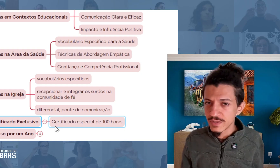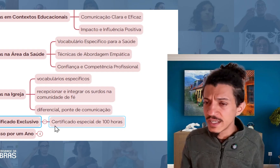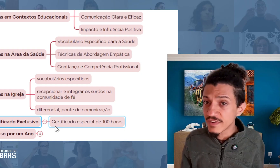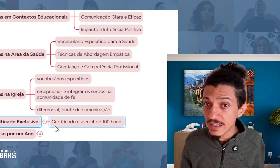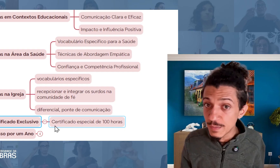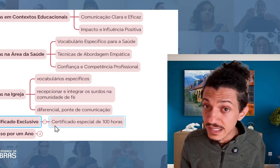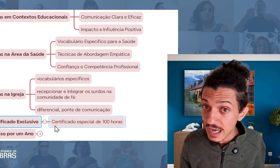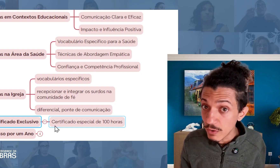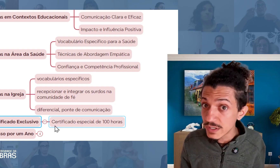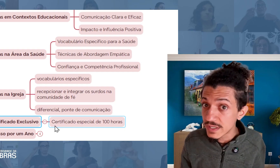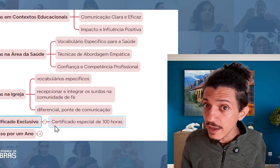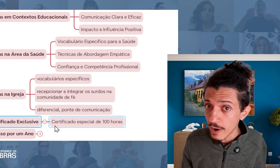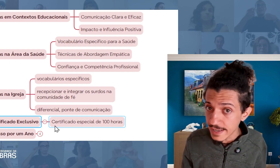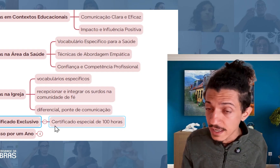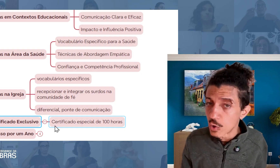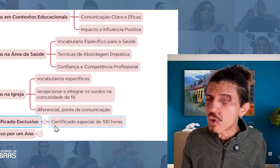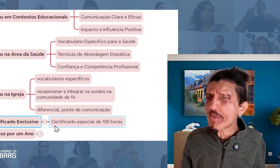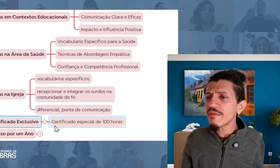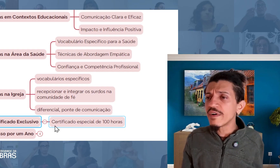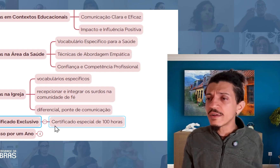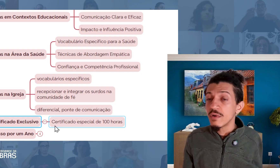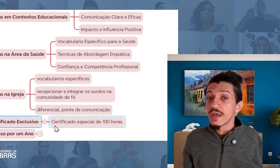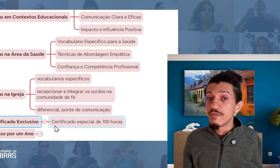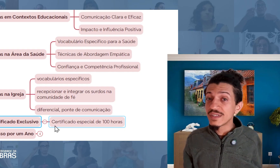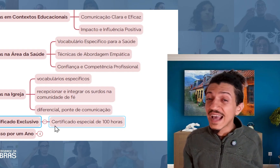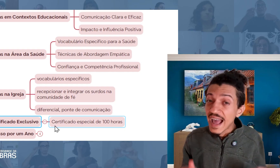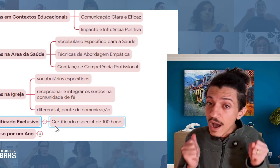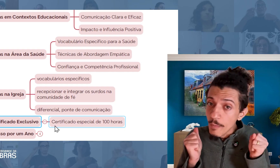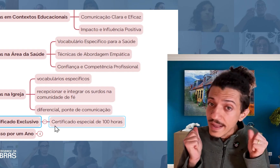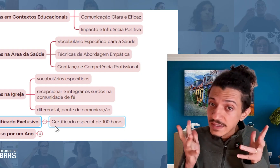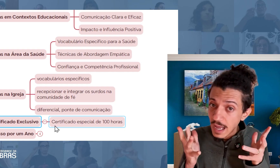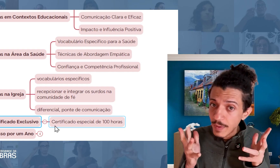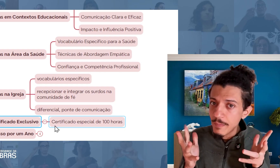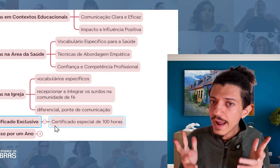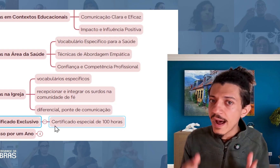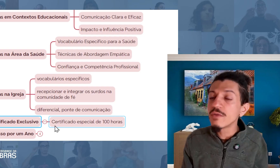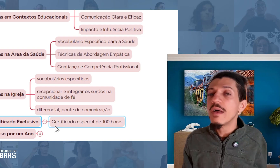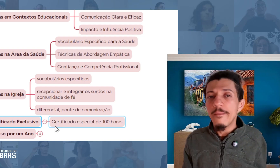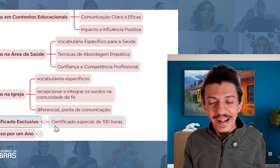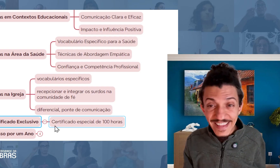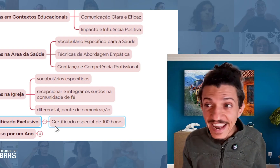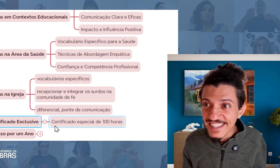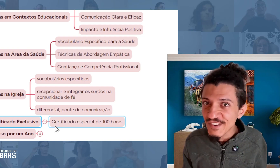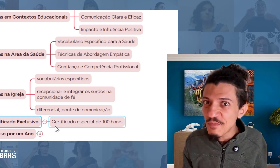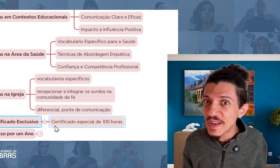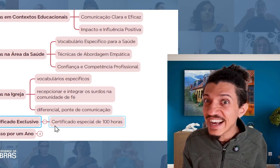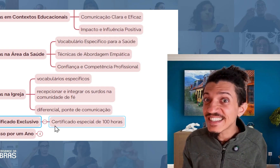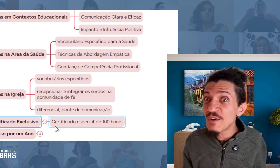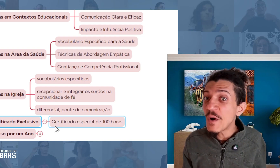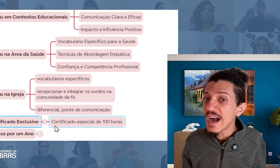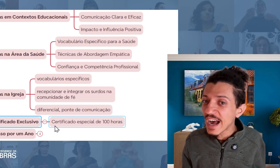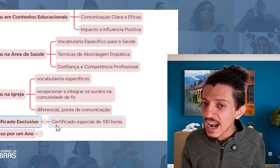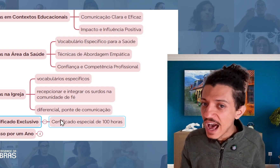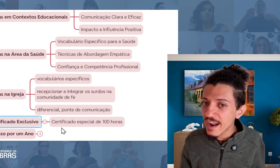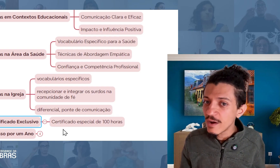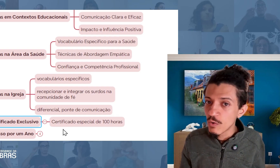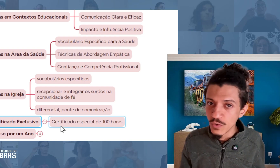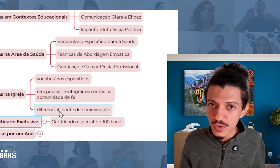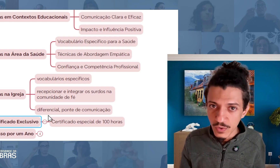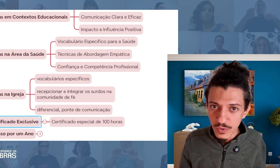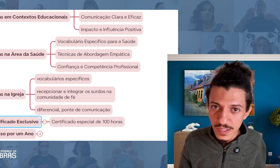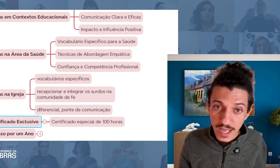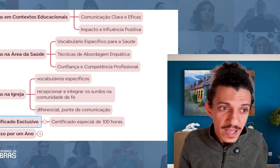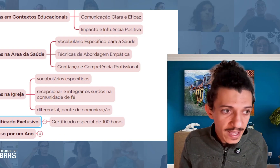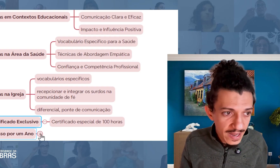exclusivo, um certificado especial de 100 horas, comprovando que você realmente está preparado para ter essa comunicação clara com